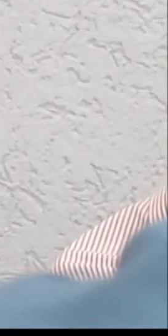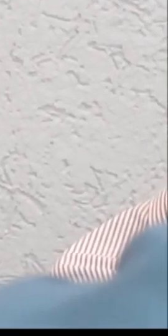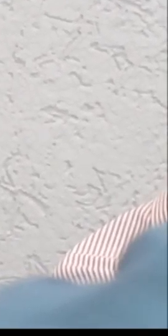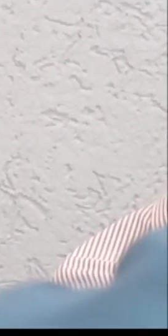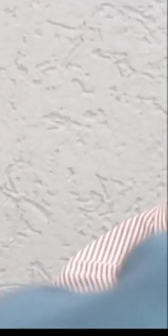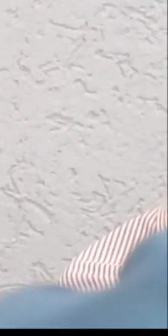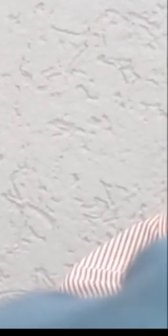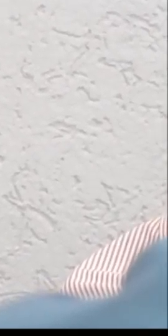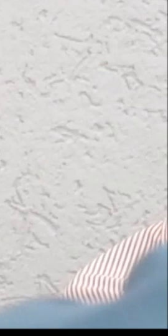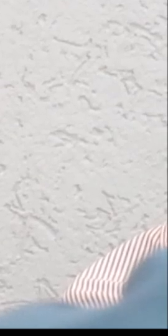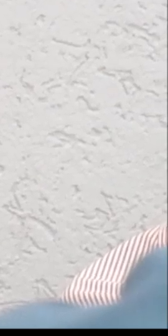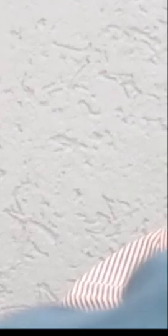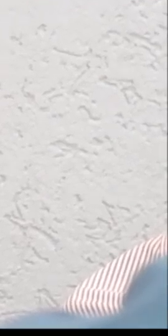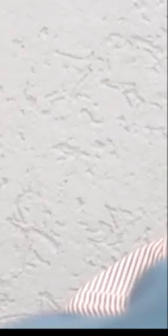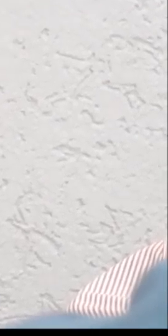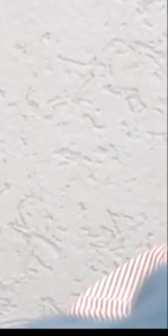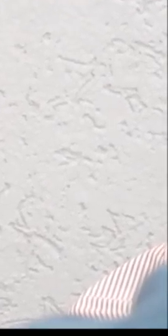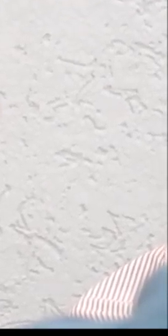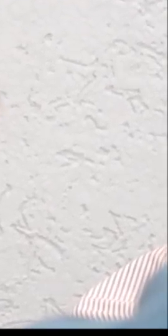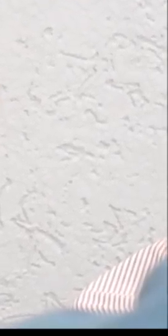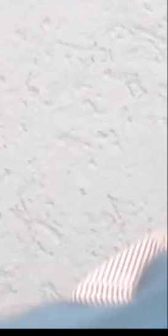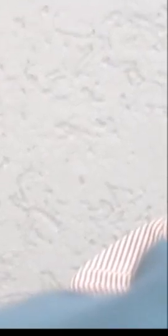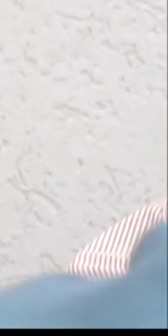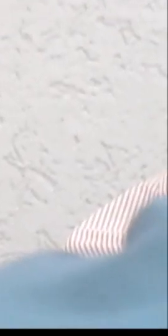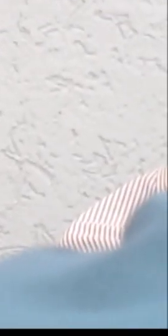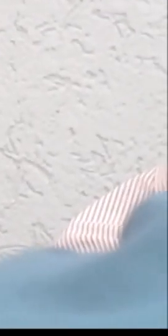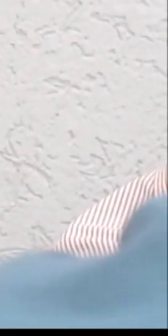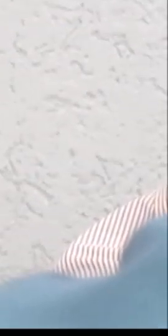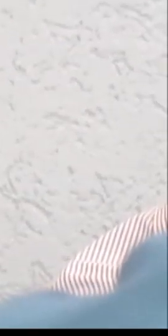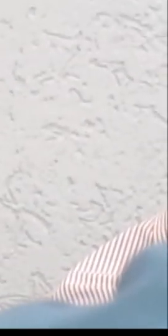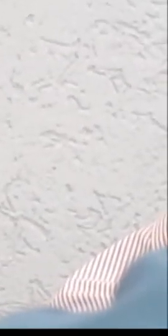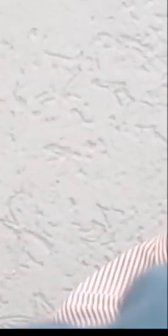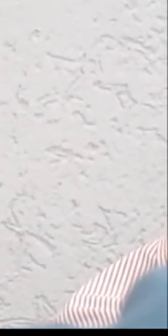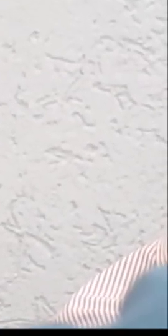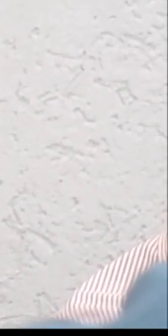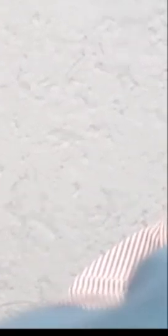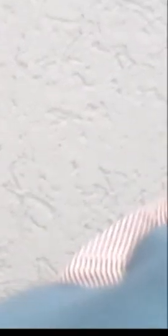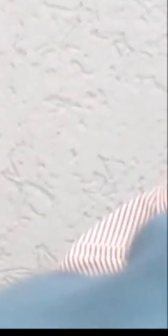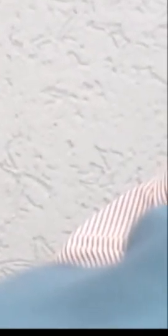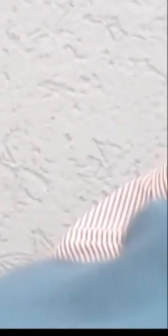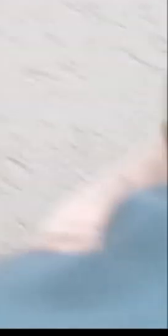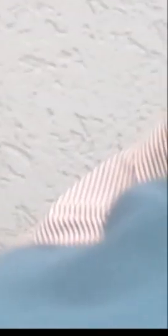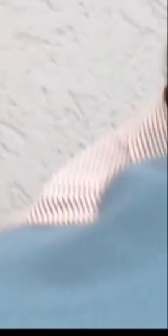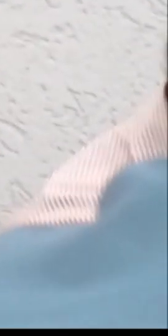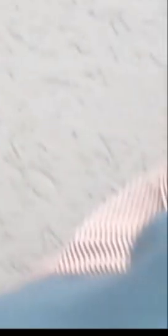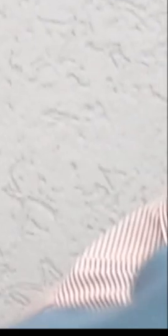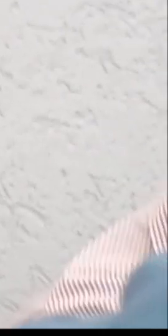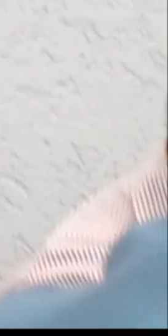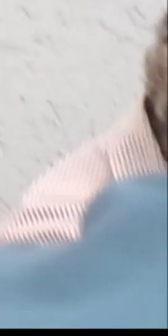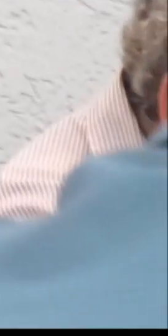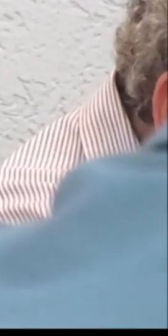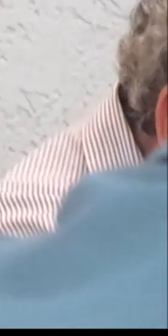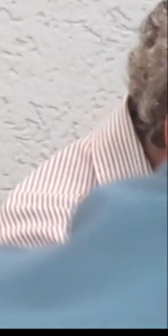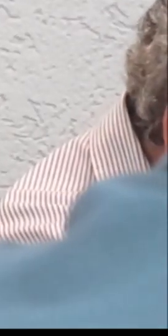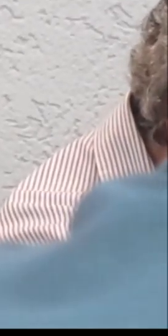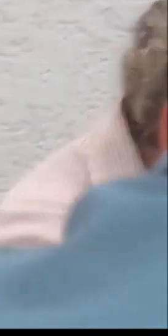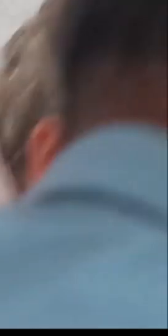não temas receber a Maria, tua mulher, porque o que nela está gerado é